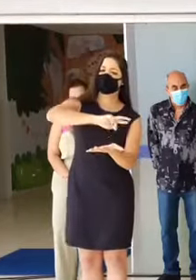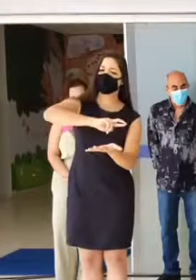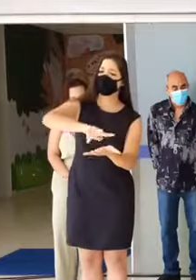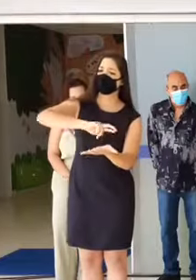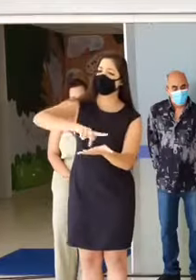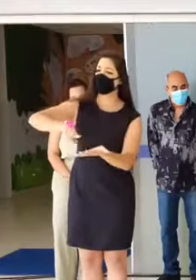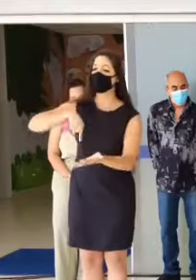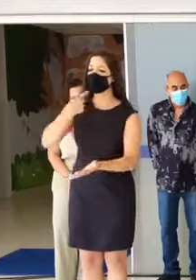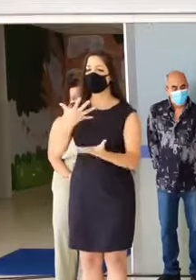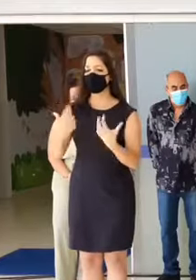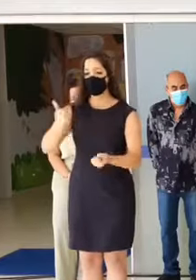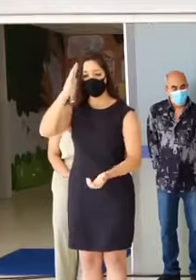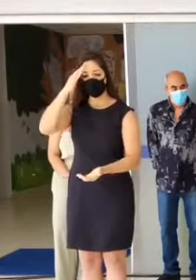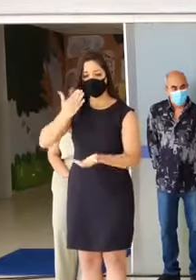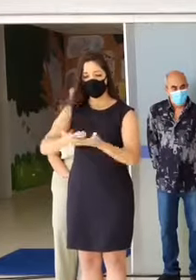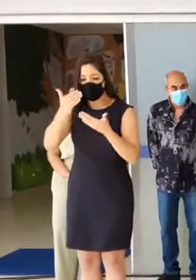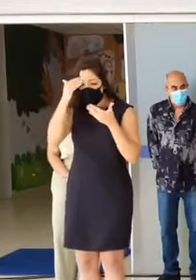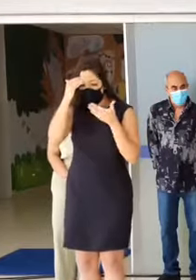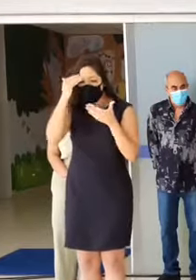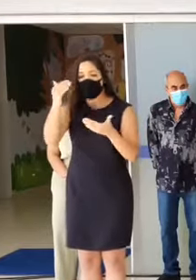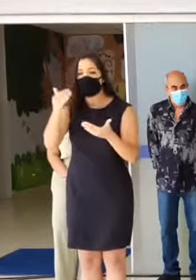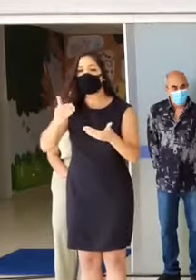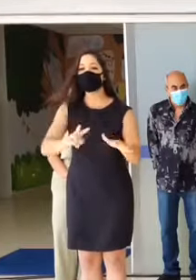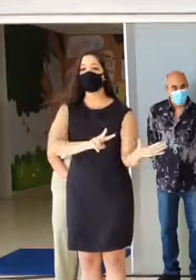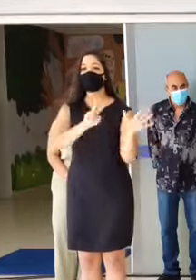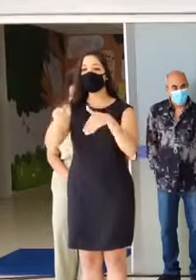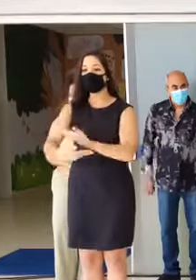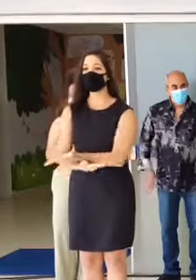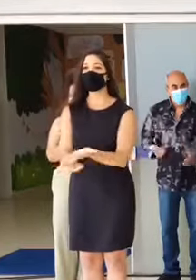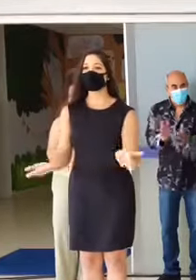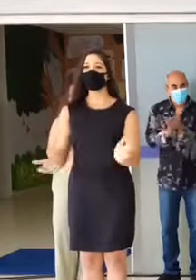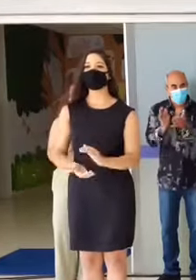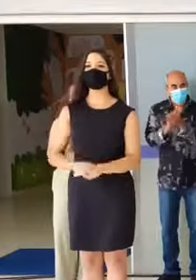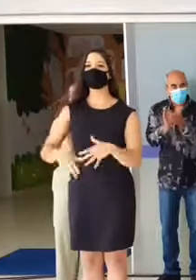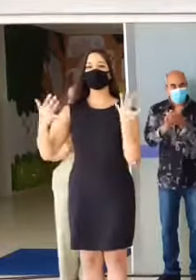jus a essa confiança. Muito obrigado e uma ótima semana a todos.